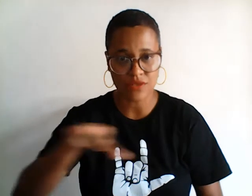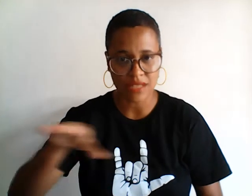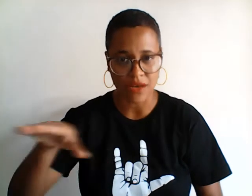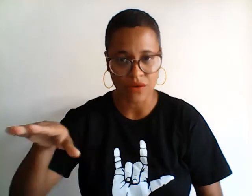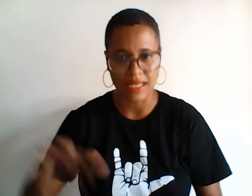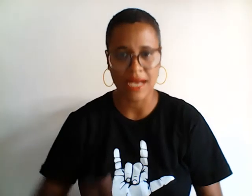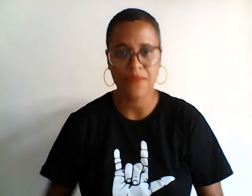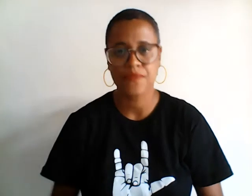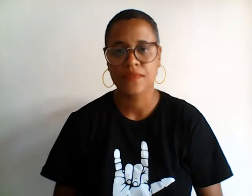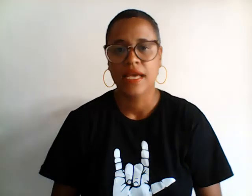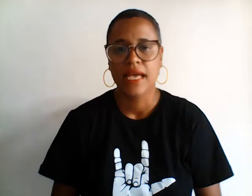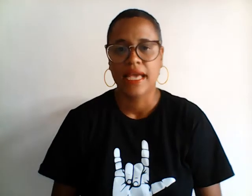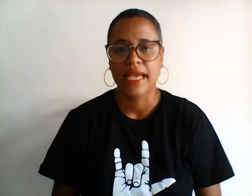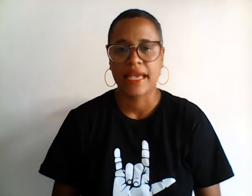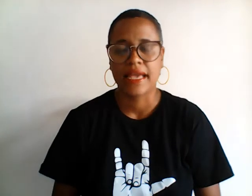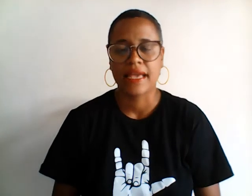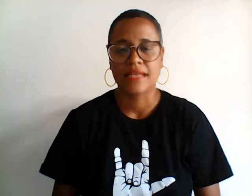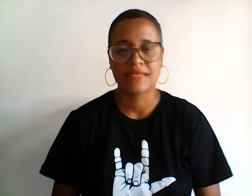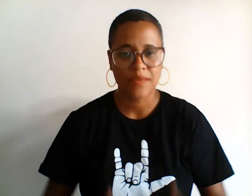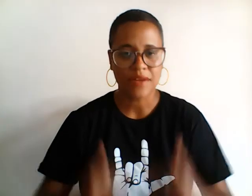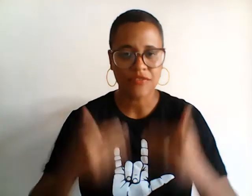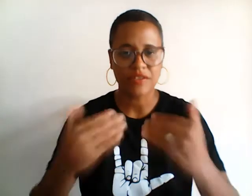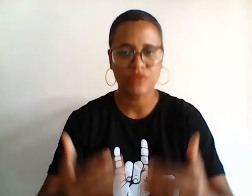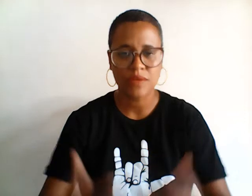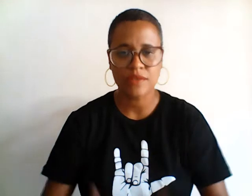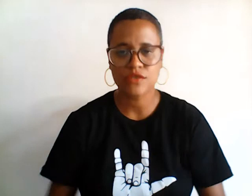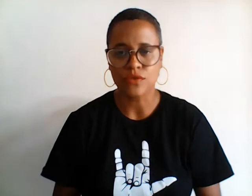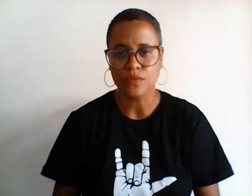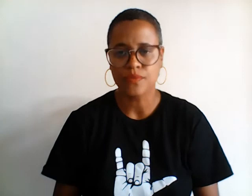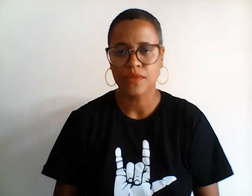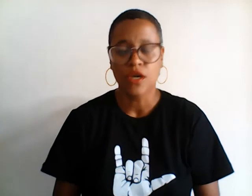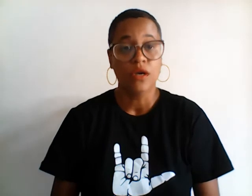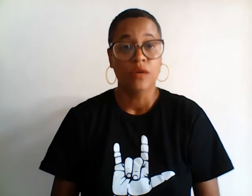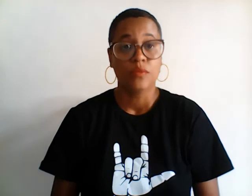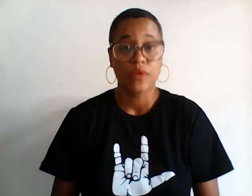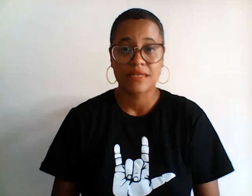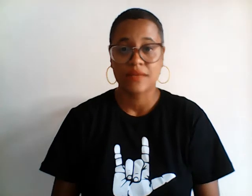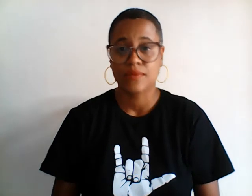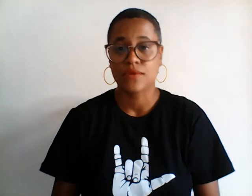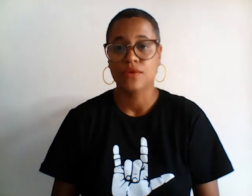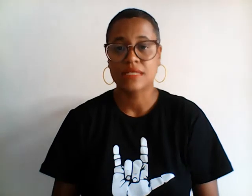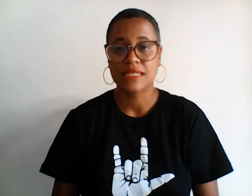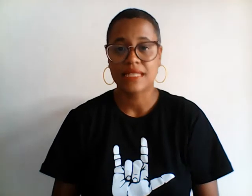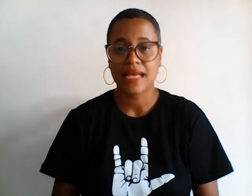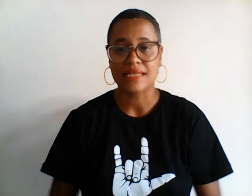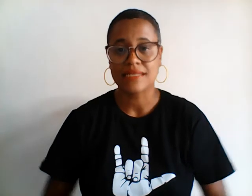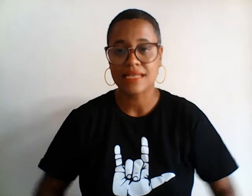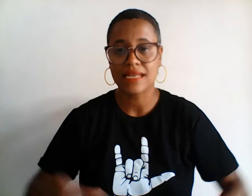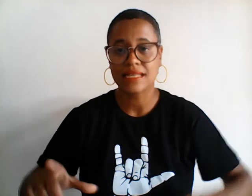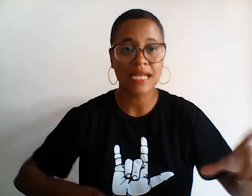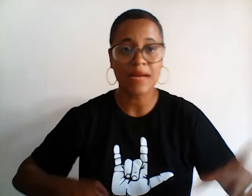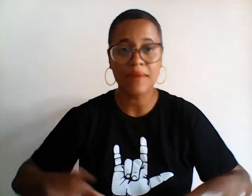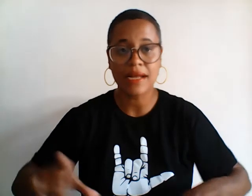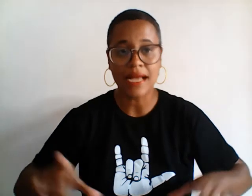horizontal, tá? Sempre à frente do emissor. Por exemplo, os sinais